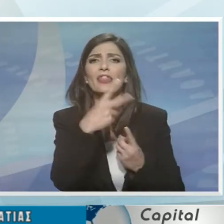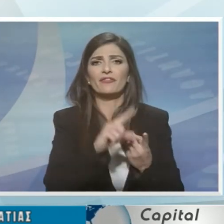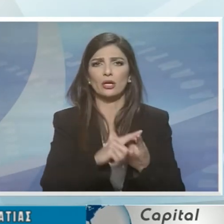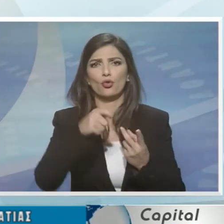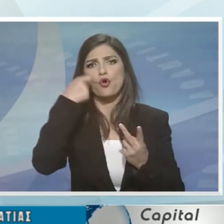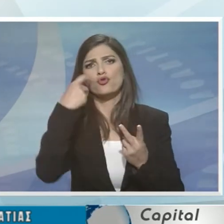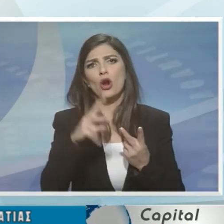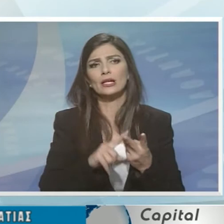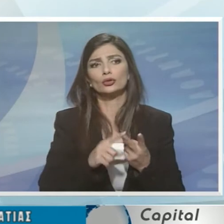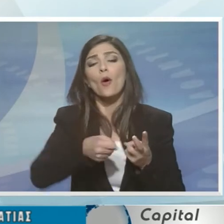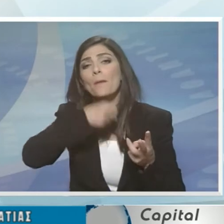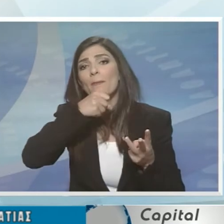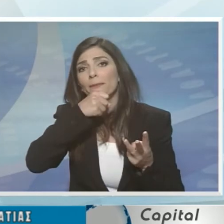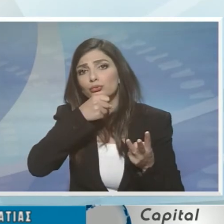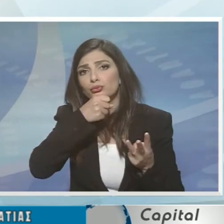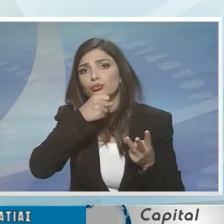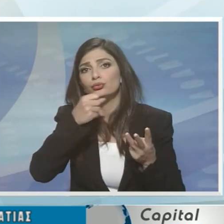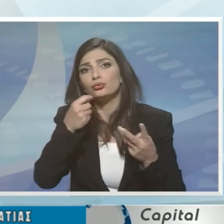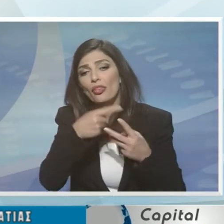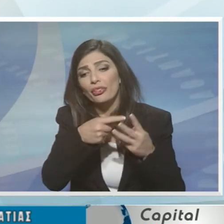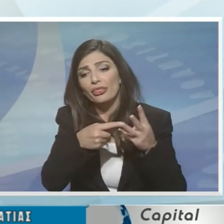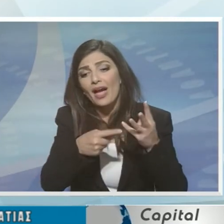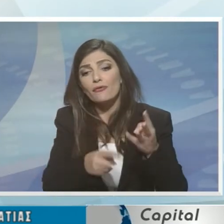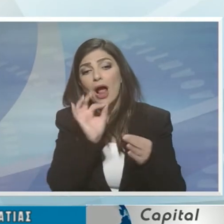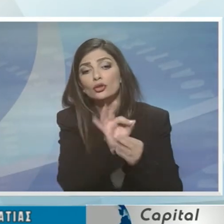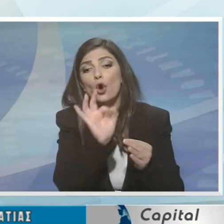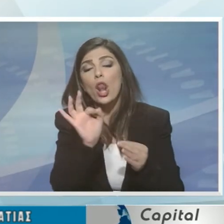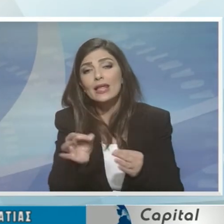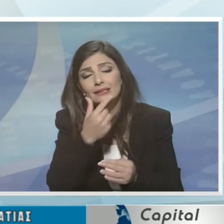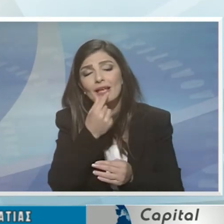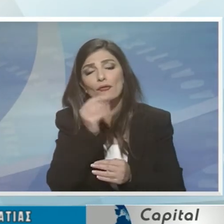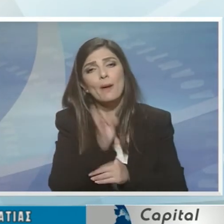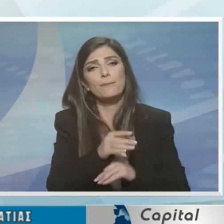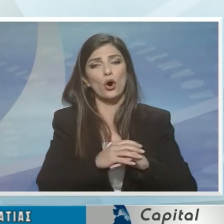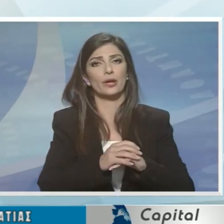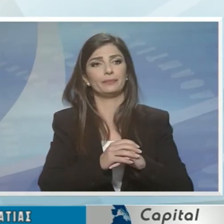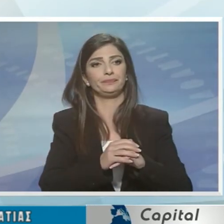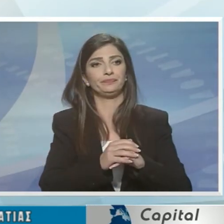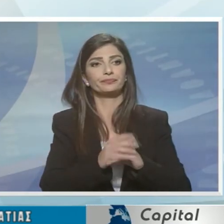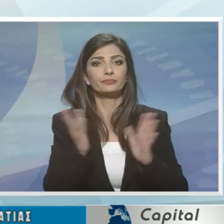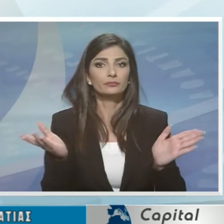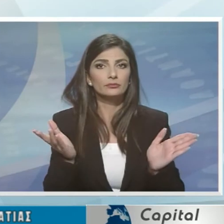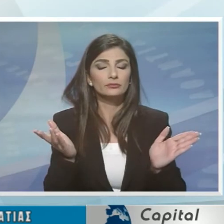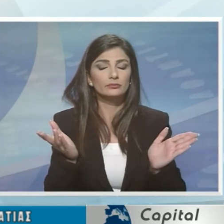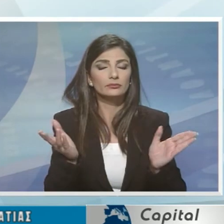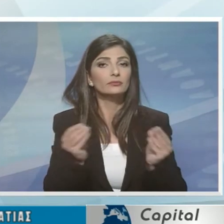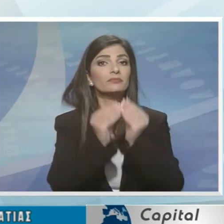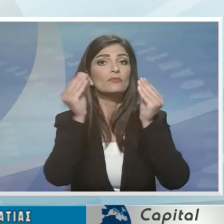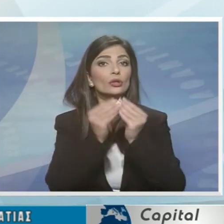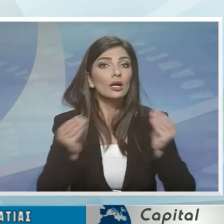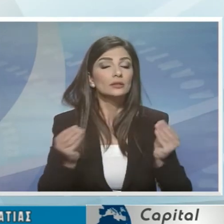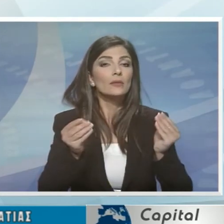γονείς, τον παππού και την γιαγιά. Προς όλους τους συμπατριώτες μας, είτε κατοικούν στο εξωτερικό είτε στην